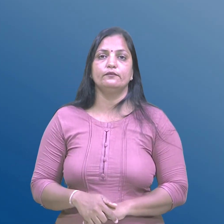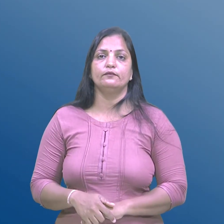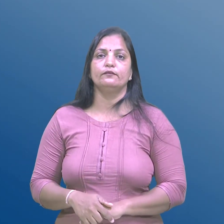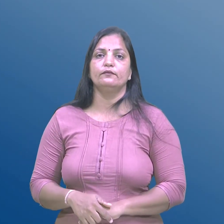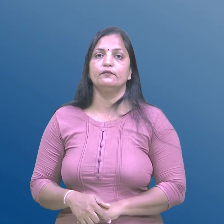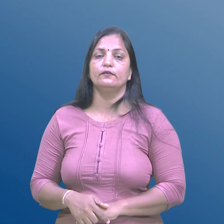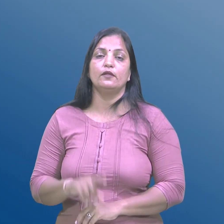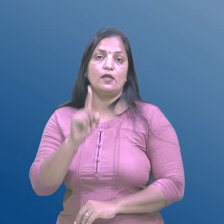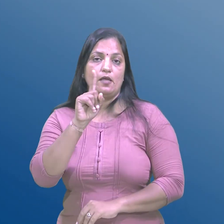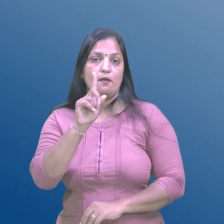12માનું પહેલું,